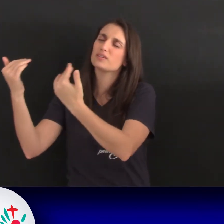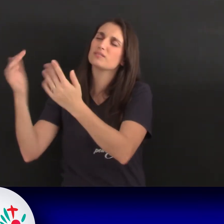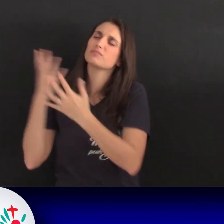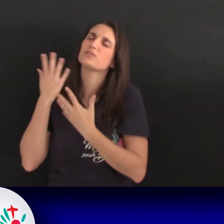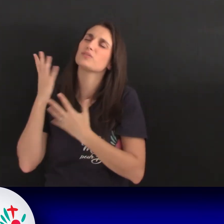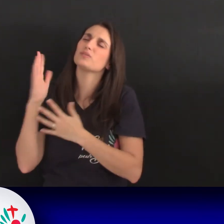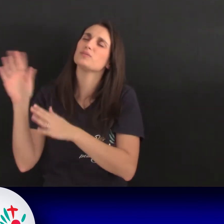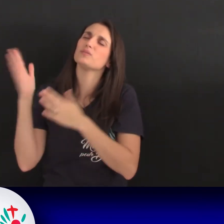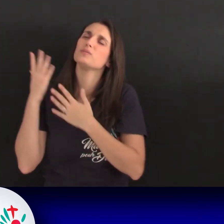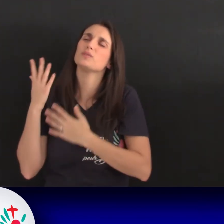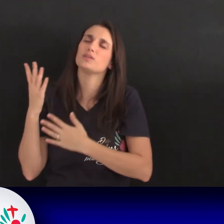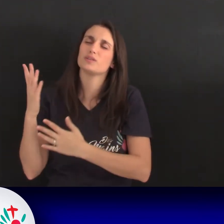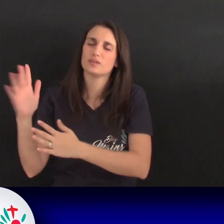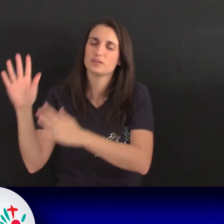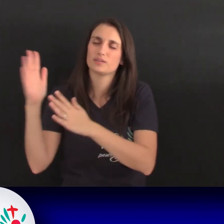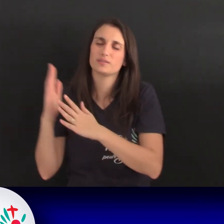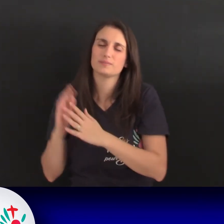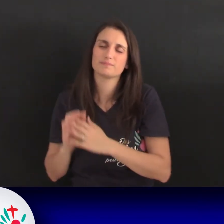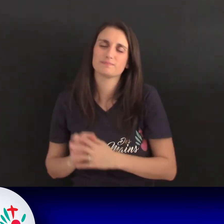Alléluia.